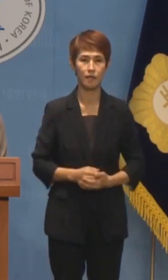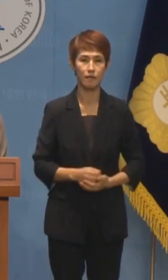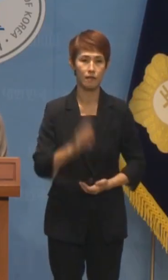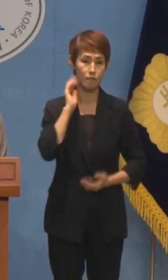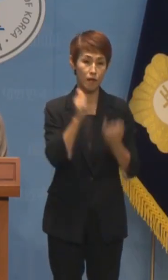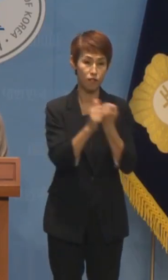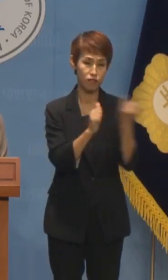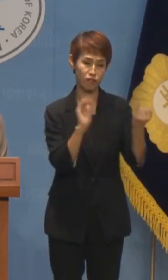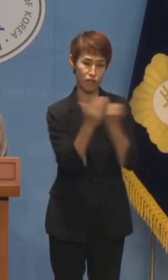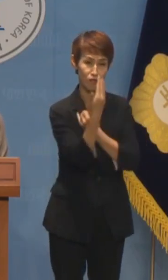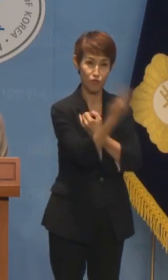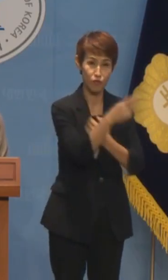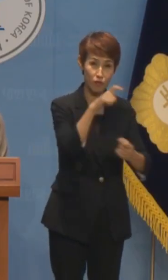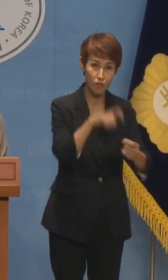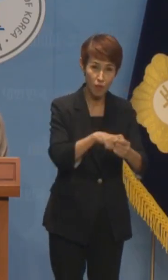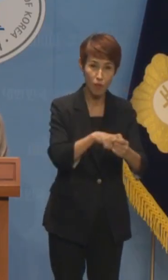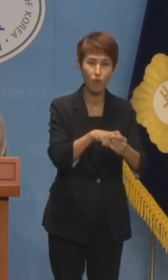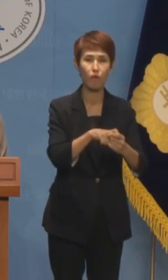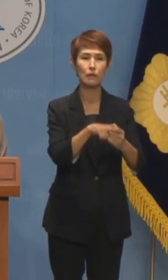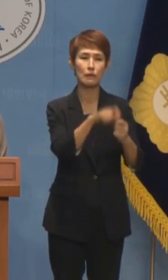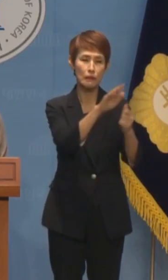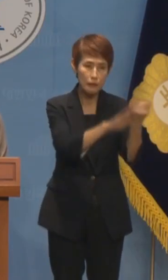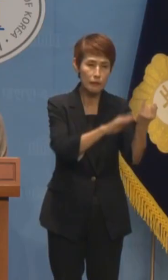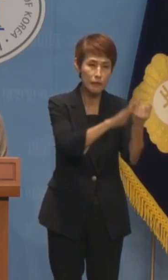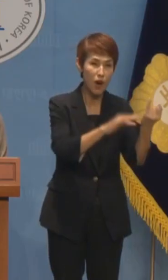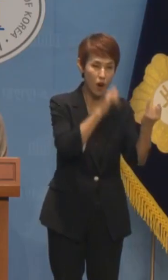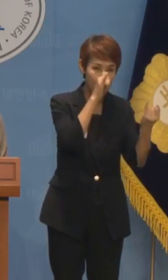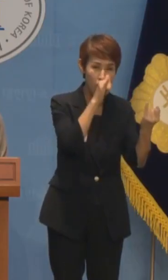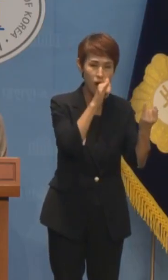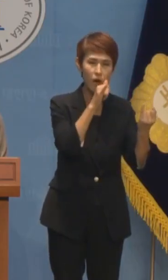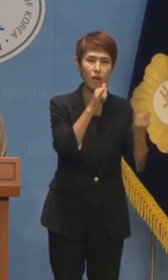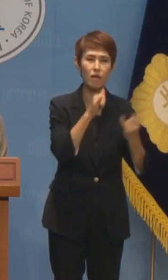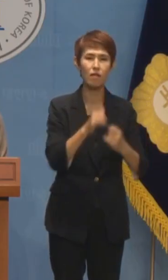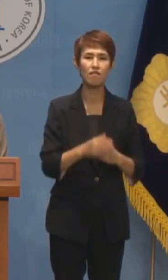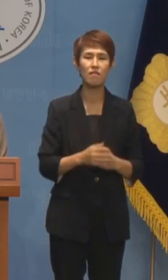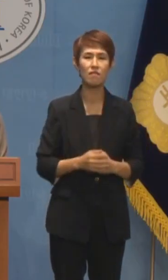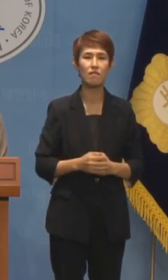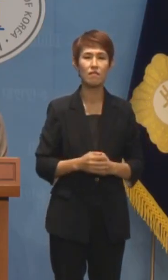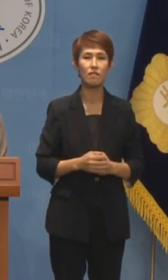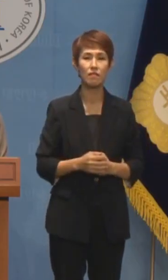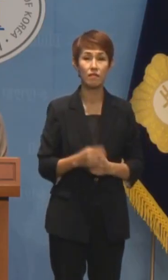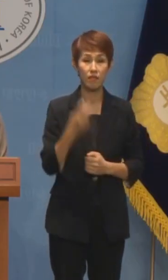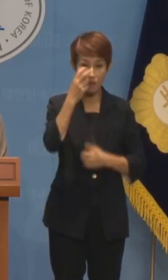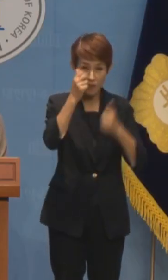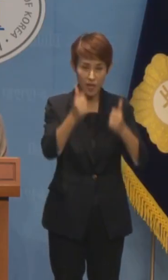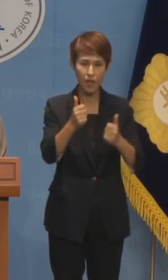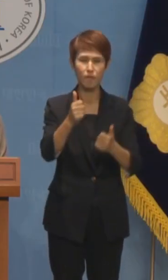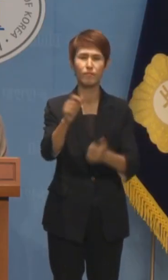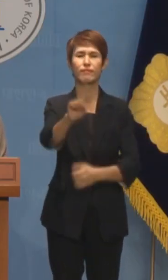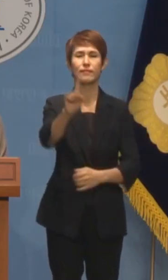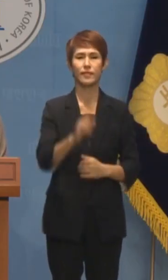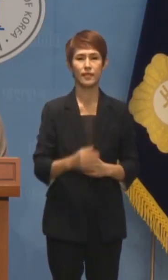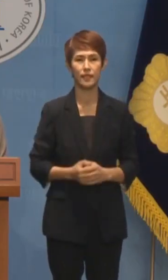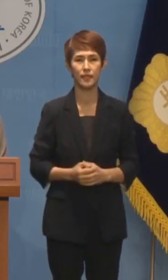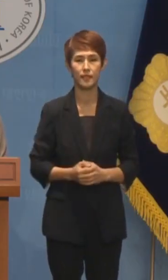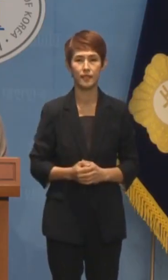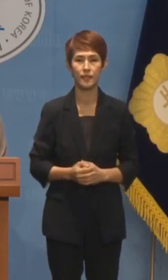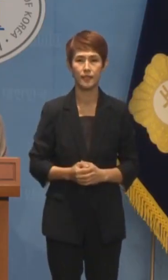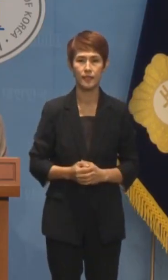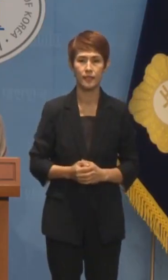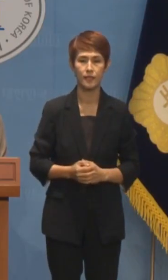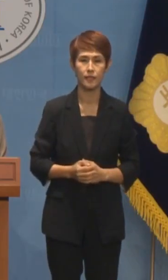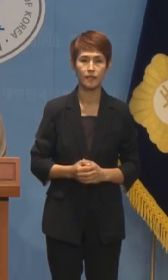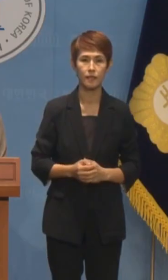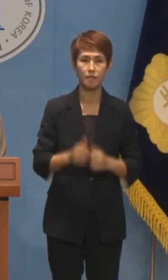주려고 공권력을 갖다 바친 검찰은 김 여사의 사유물입니까? 지금이라도 본분을 찾으려면 만장일치